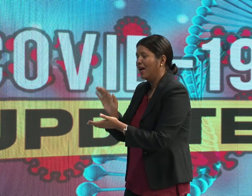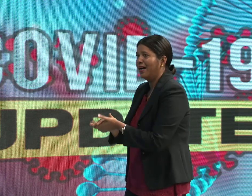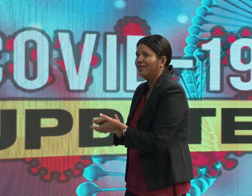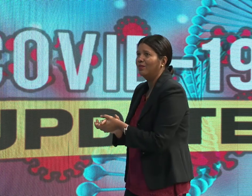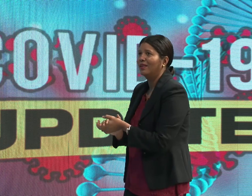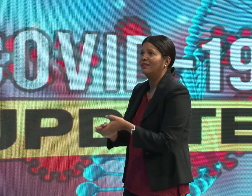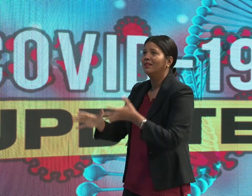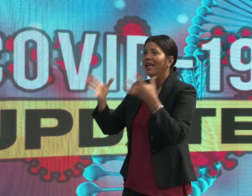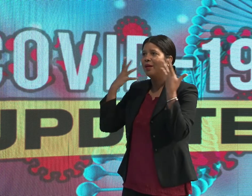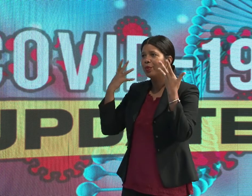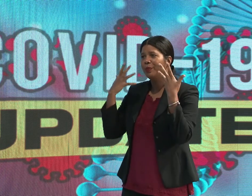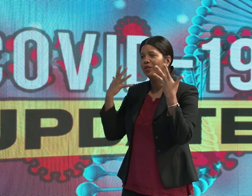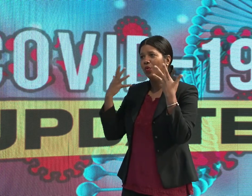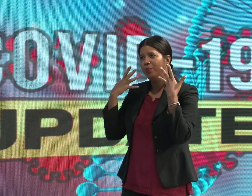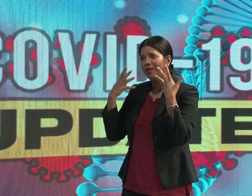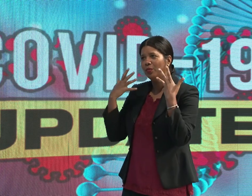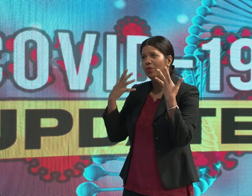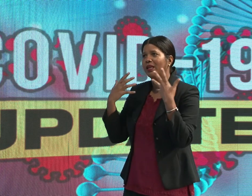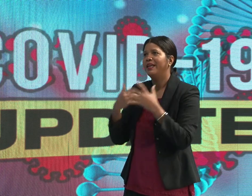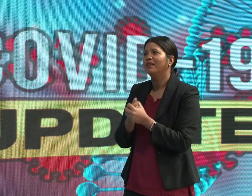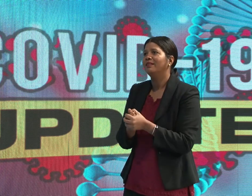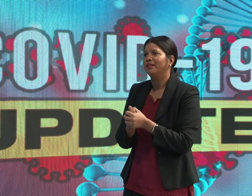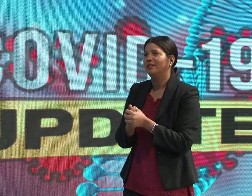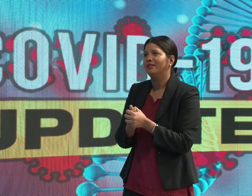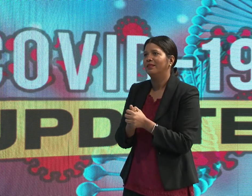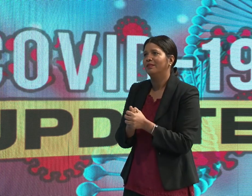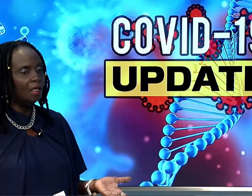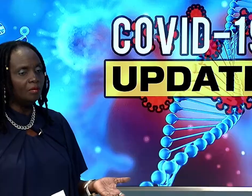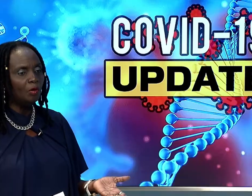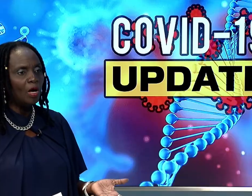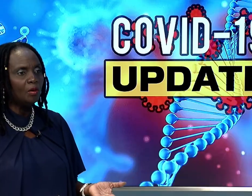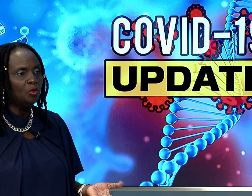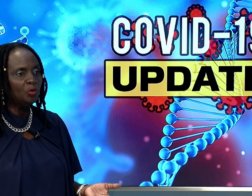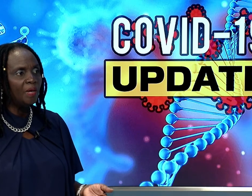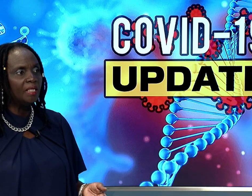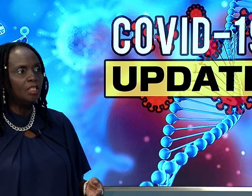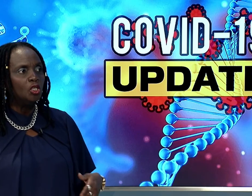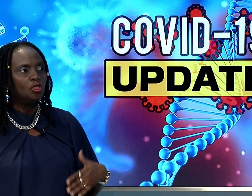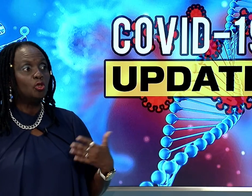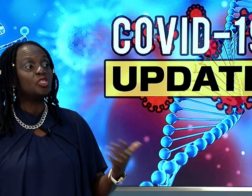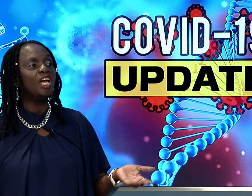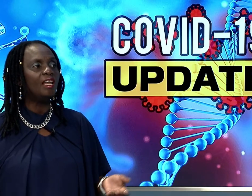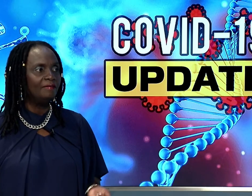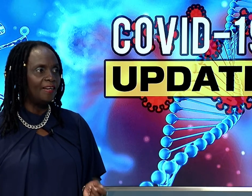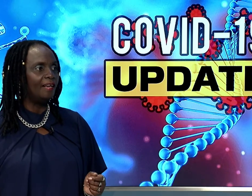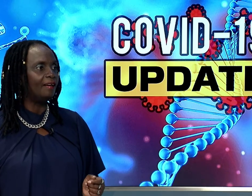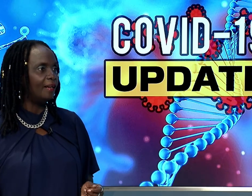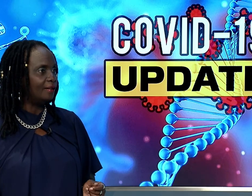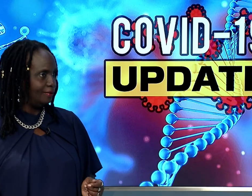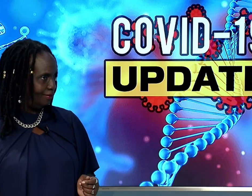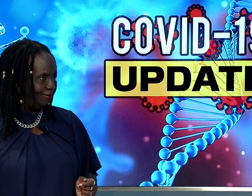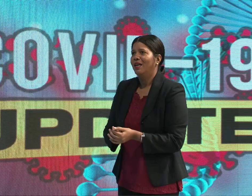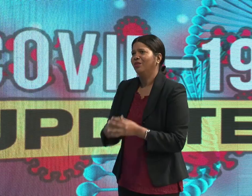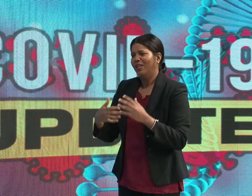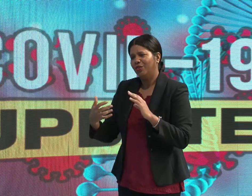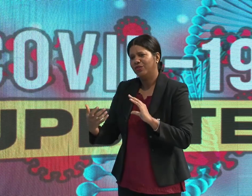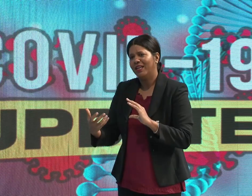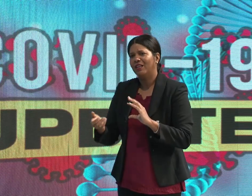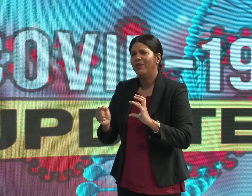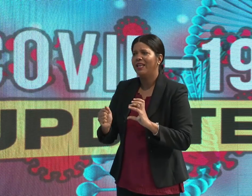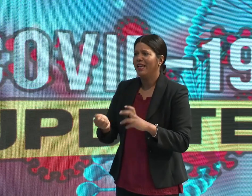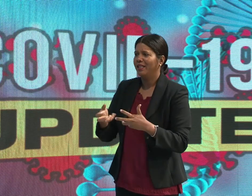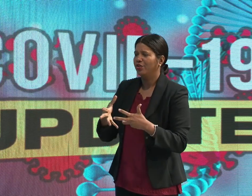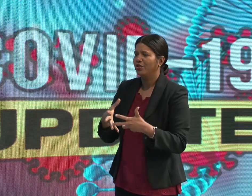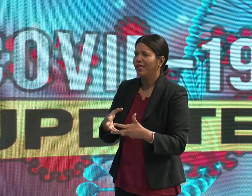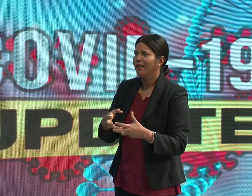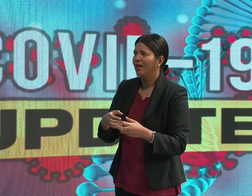veiligheid, handen wassen en probeer zo min mogelijk aan je gezicht te zitten. Ja, maar waarom noemt men het sociale veiligheid? ja,